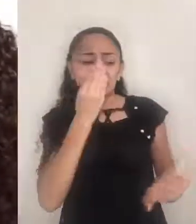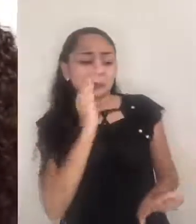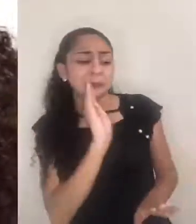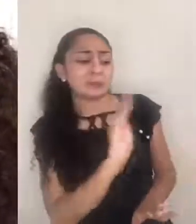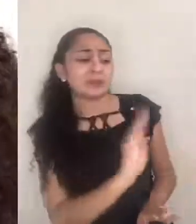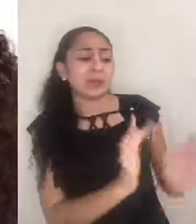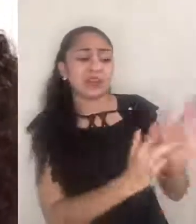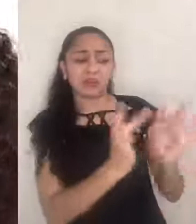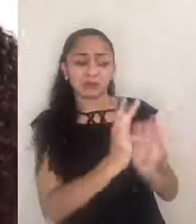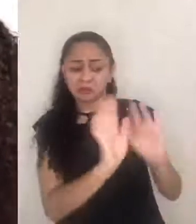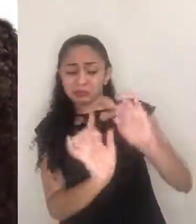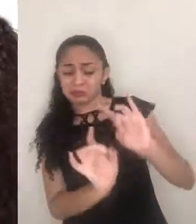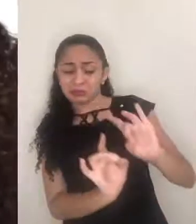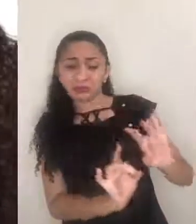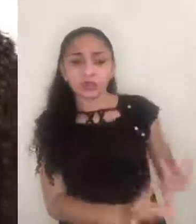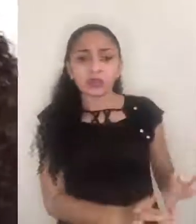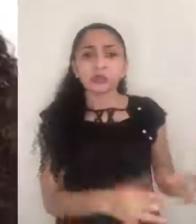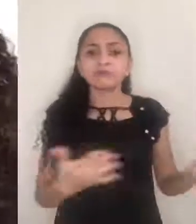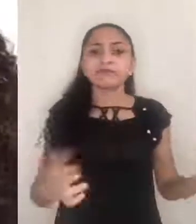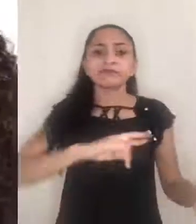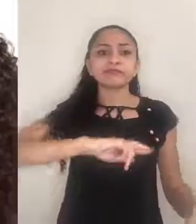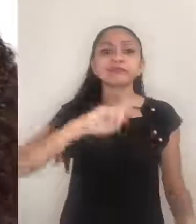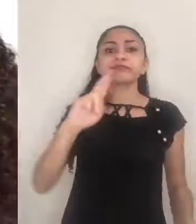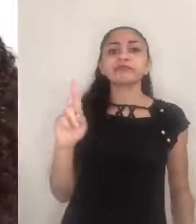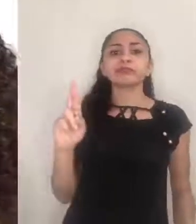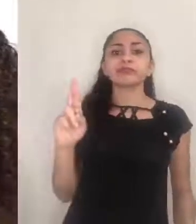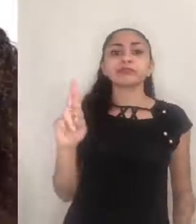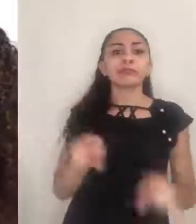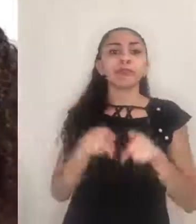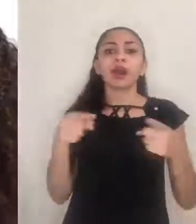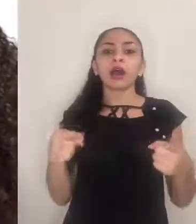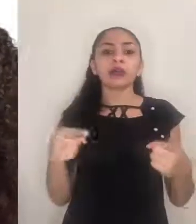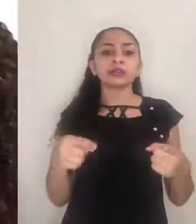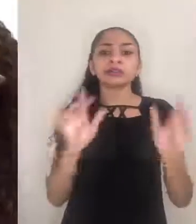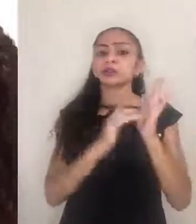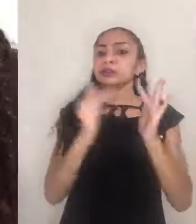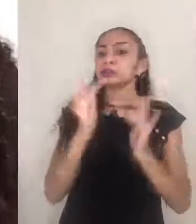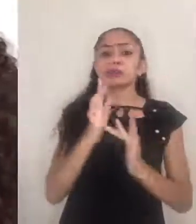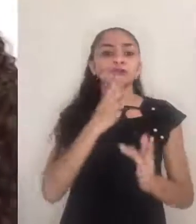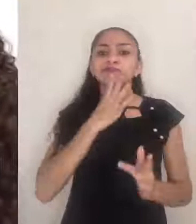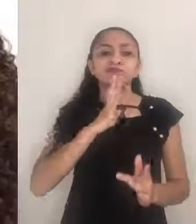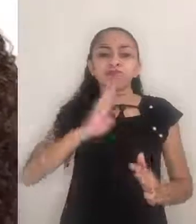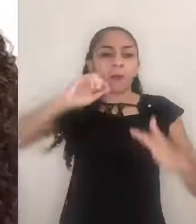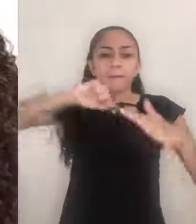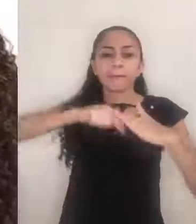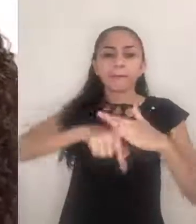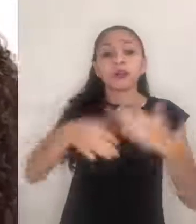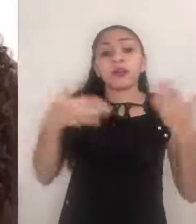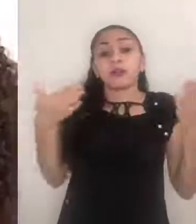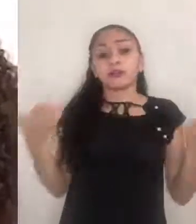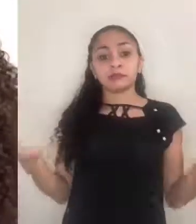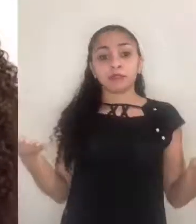de Deus que havia de vir ao mundo. Então eles eram religiosos, mas eles não conheceram a Jesus na